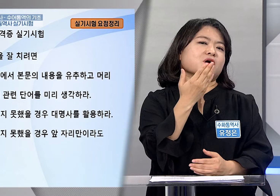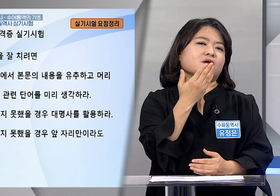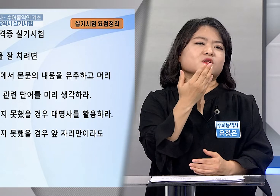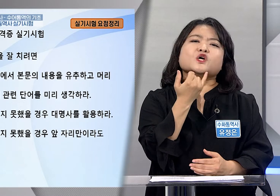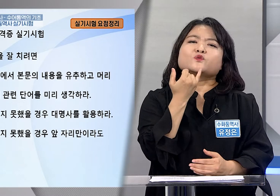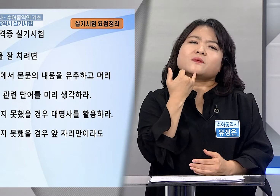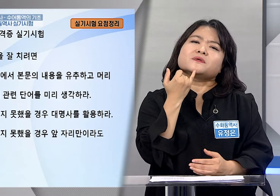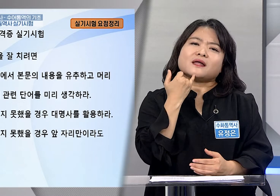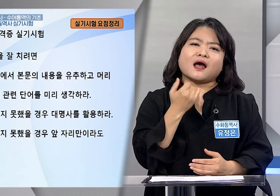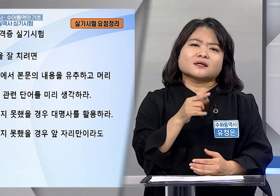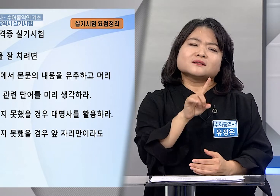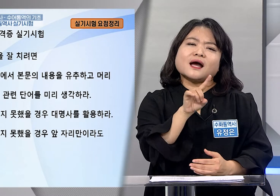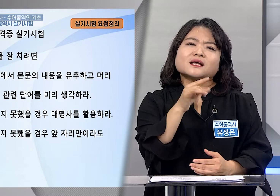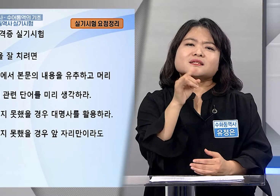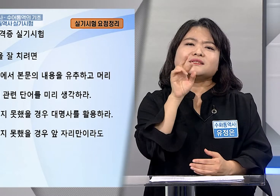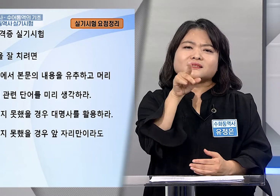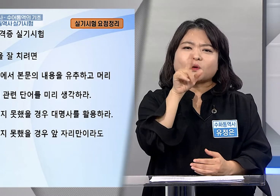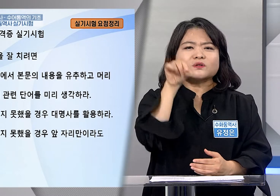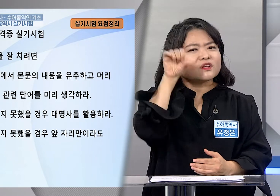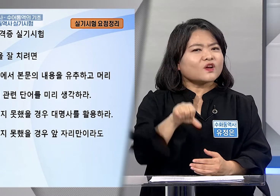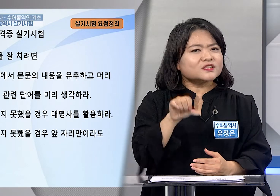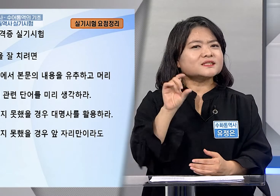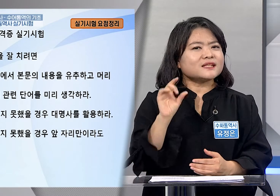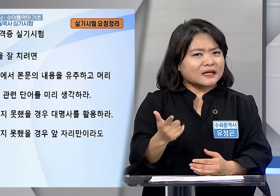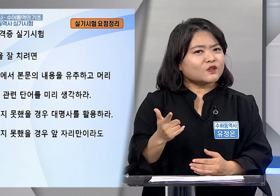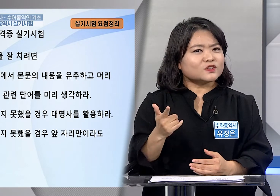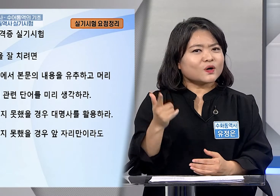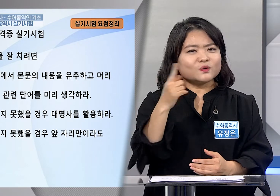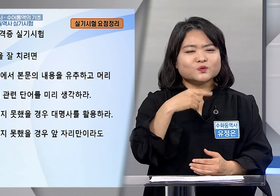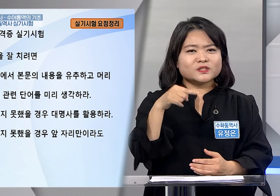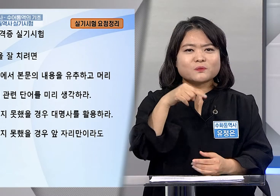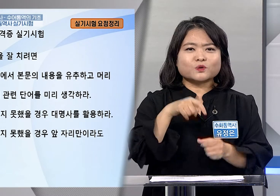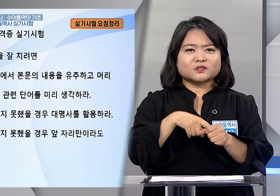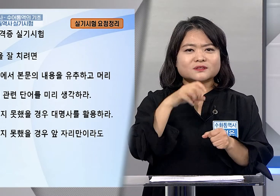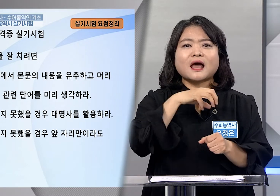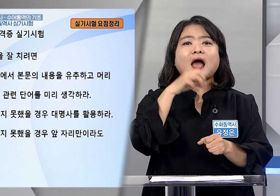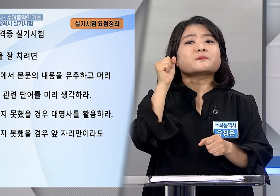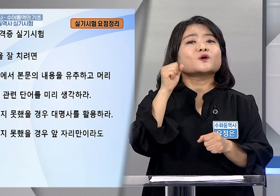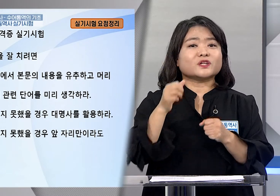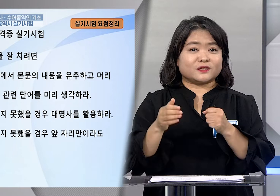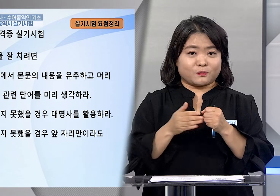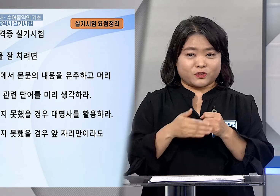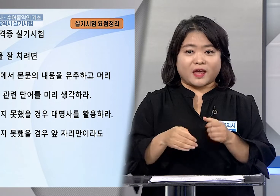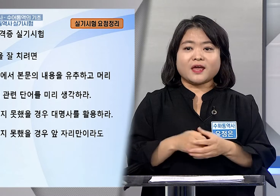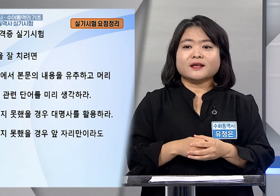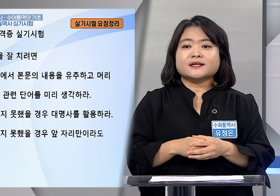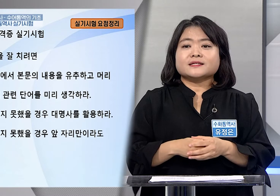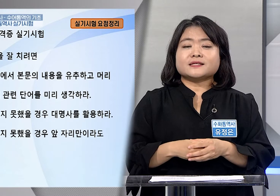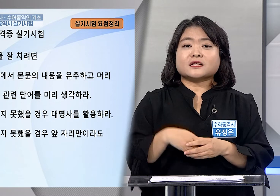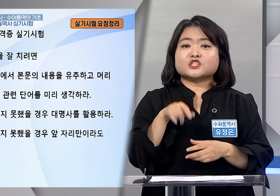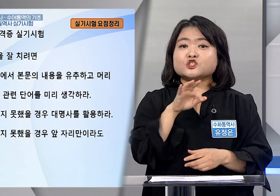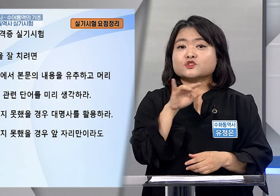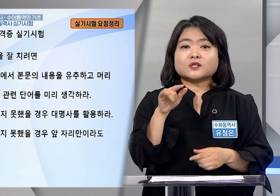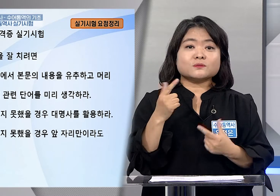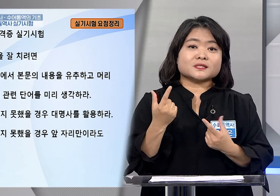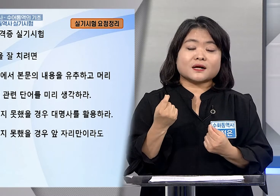넘어가시면 됩니다. 그거 하나 틀린다고 떨어지지 않거든요. 우리의 목적은 합격이기 때문에. 자, 쥐숫자도